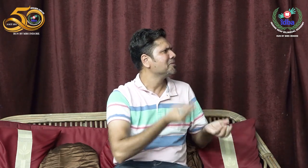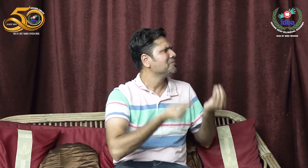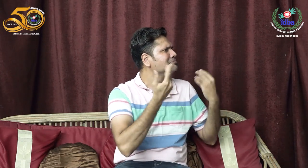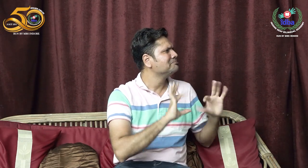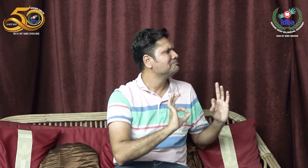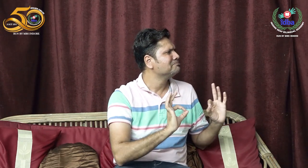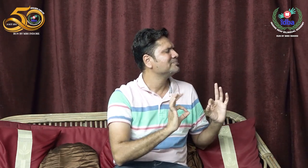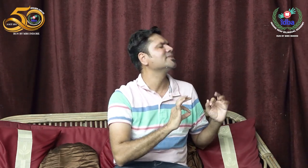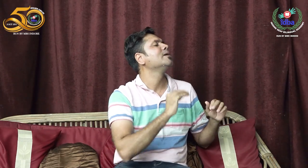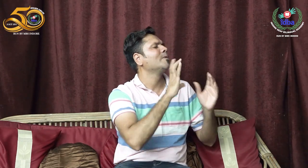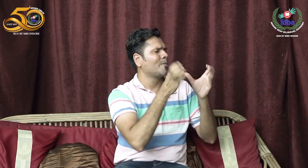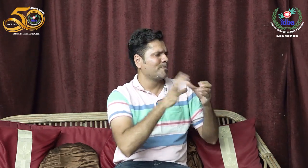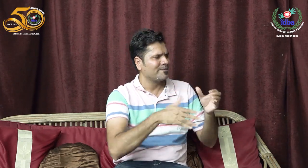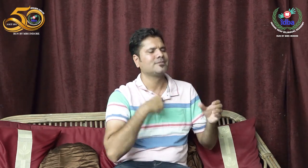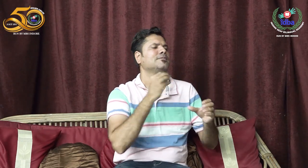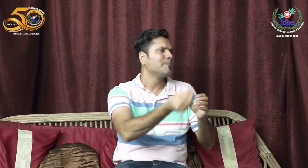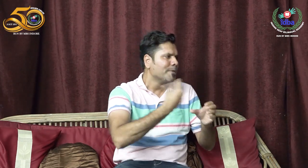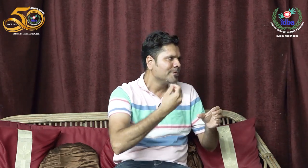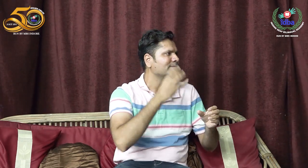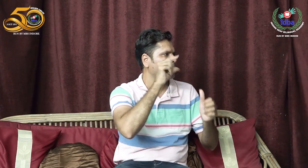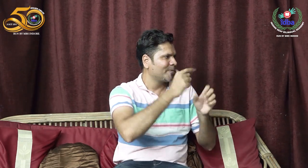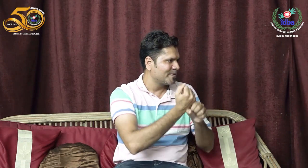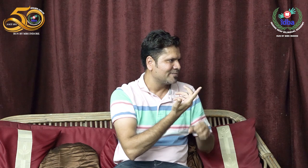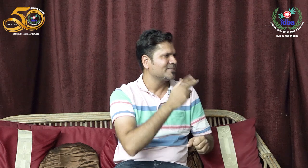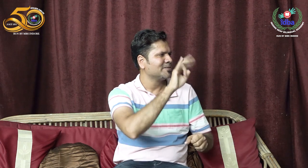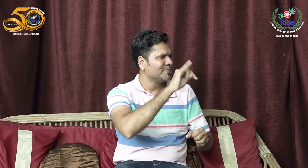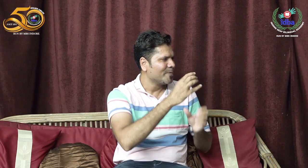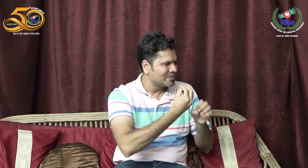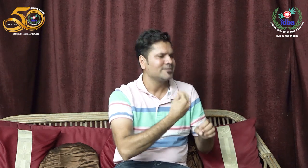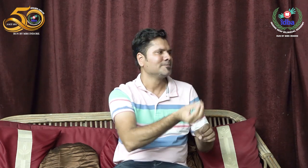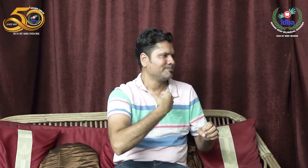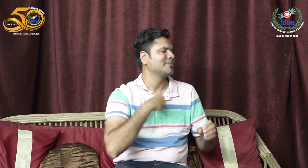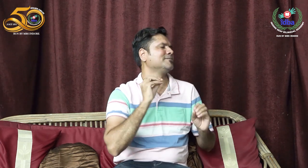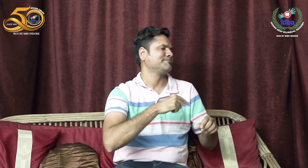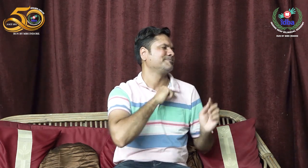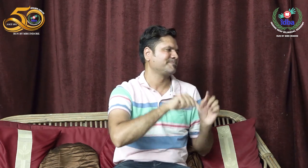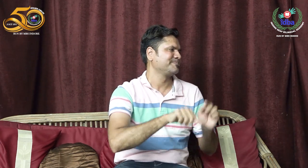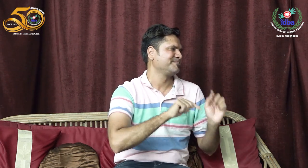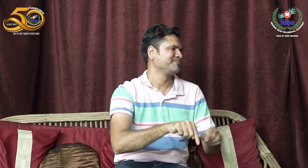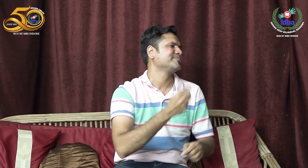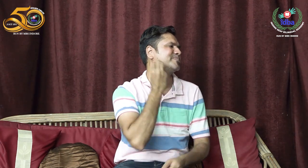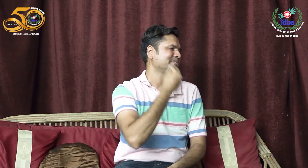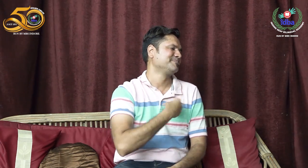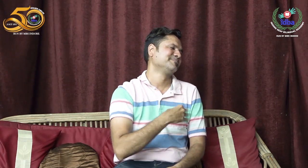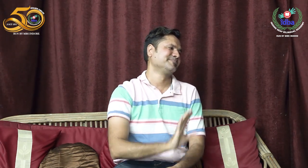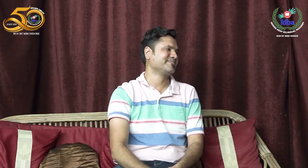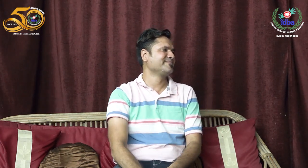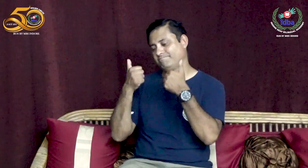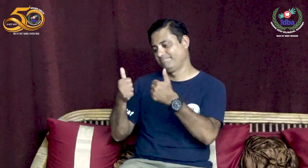हमेशा नहीं आ पाता हूँ, तो थोड़ा कम हो गया, तो अपडेट्स मुझे नहीं मिल पाते हैं, बट ग्रुप्स में जो मैसेजेस आते हैं वो मैं देख लेता हूँ। जैसे 26 जनवरी या 15 अगस्त है, उसके